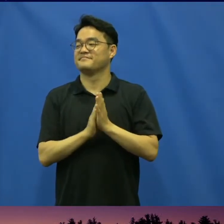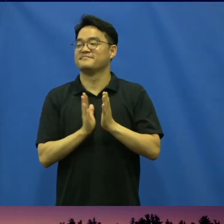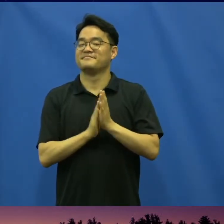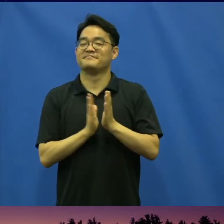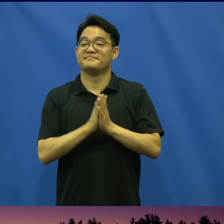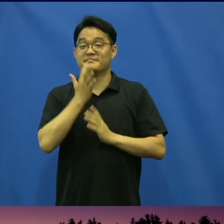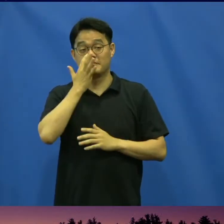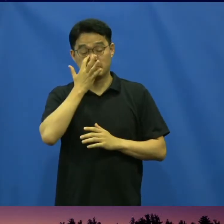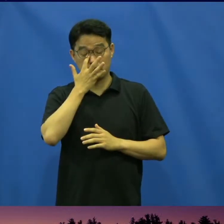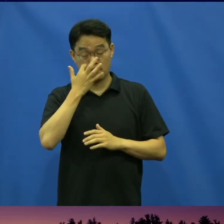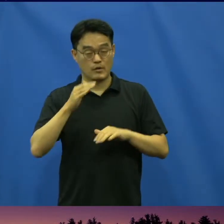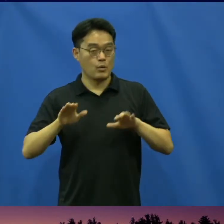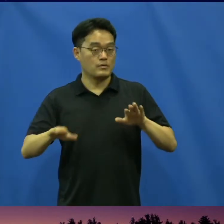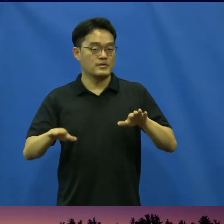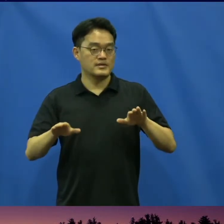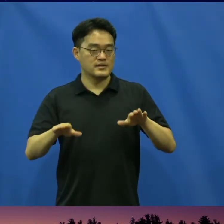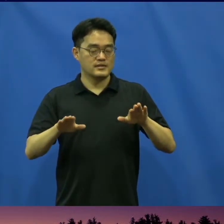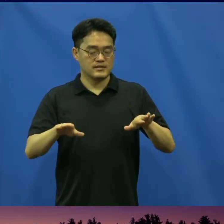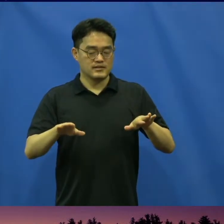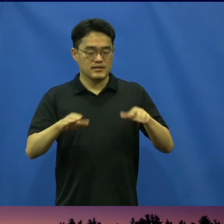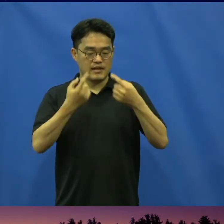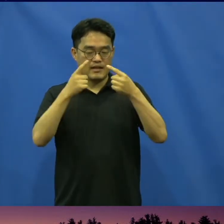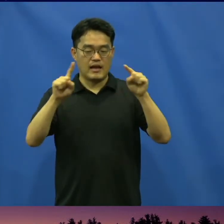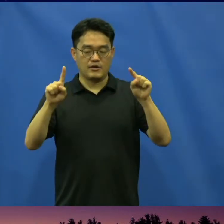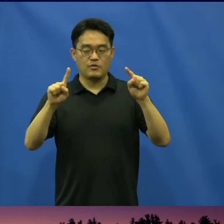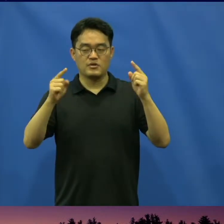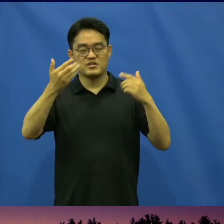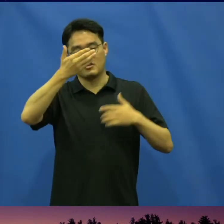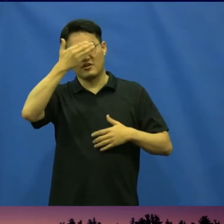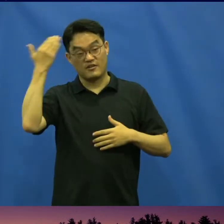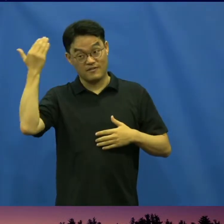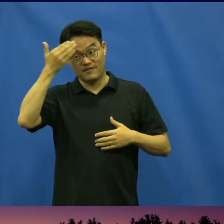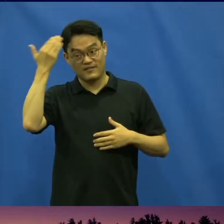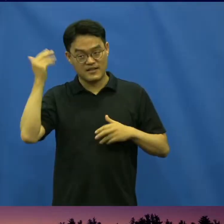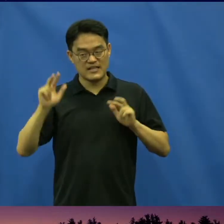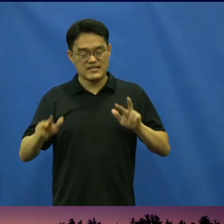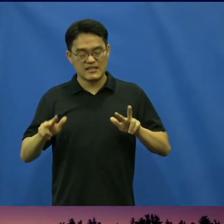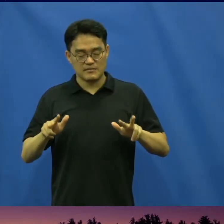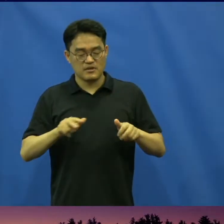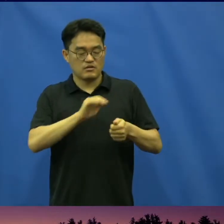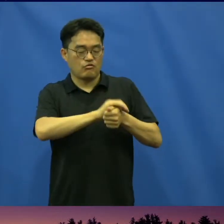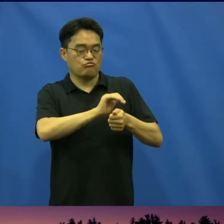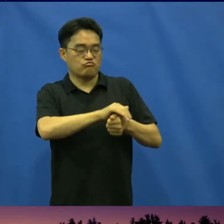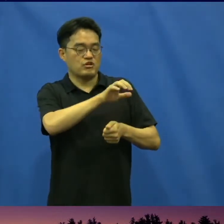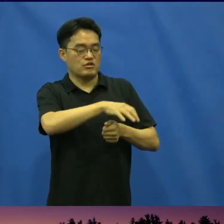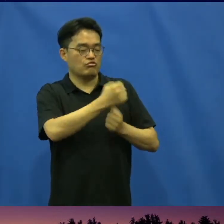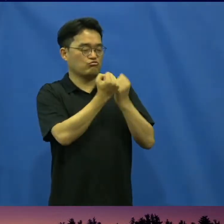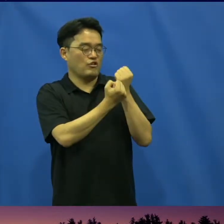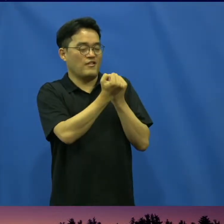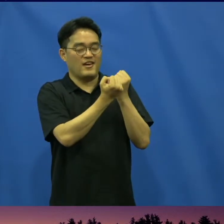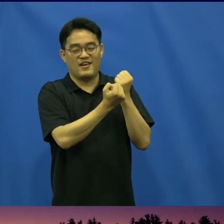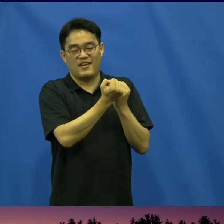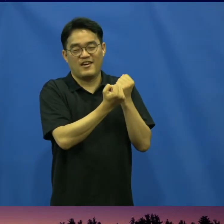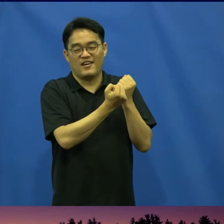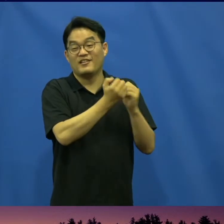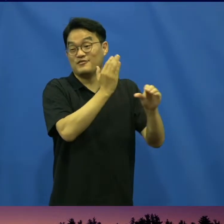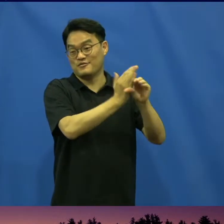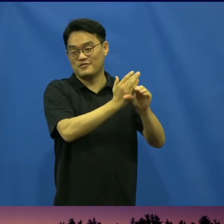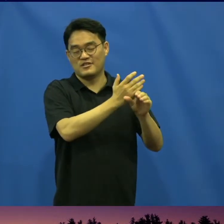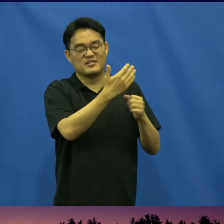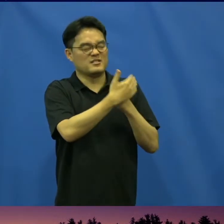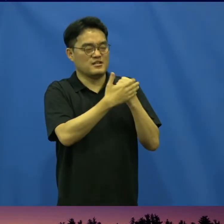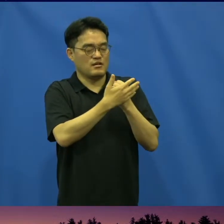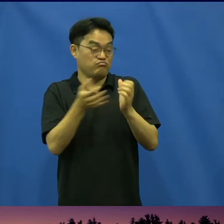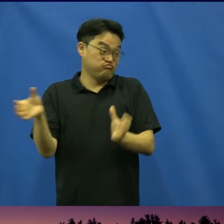오늘 야베스 1청년부가 지금 경주에 수련회 하고 있습니다. 큰 은혜 주실 줄로